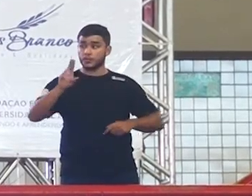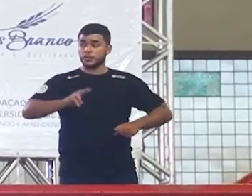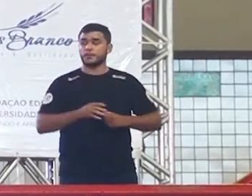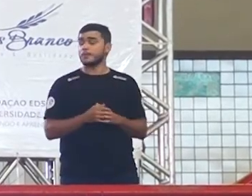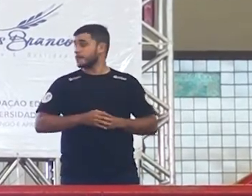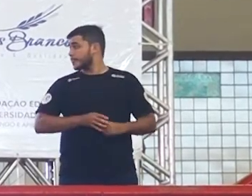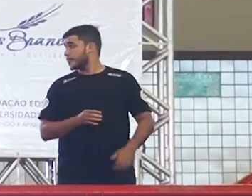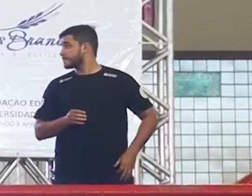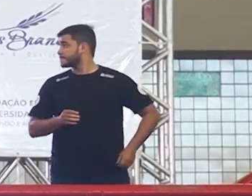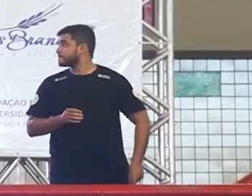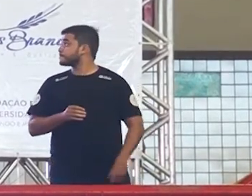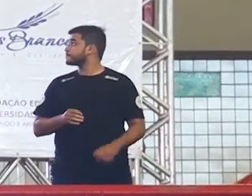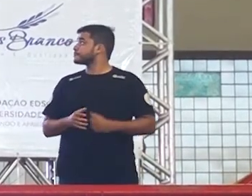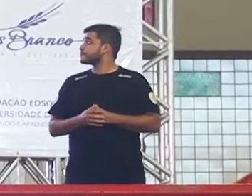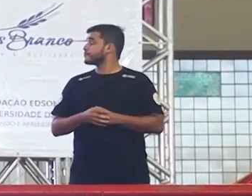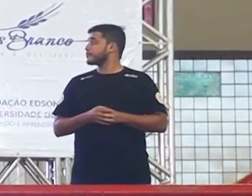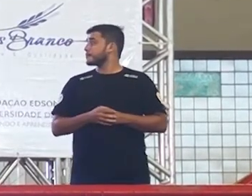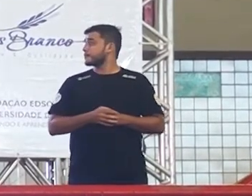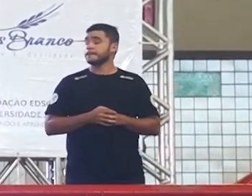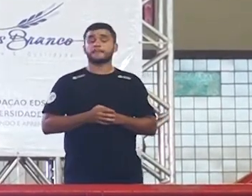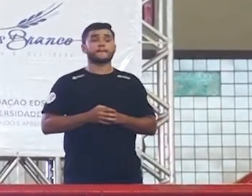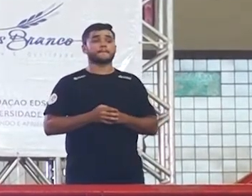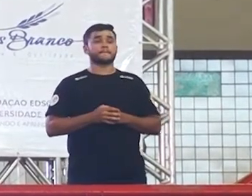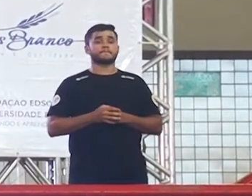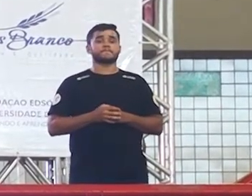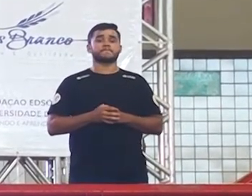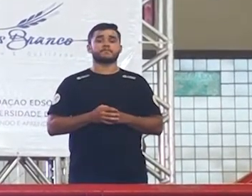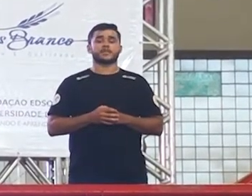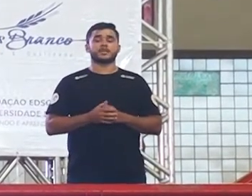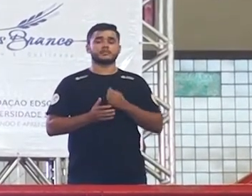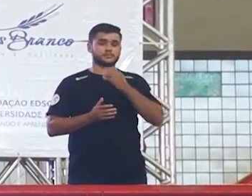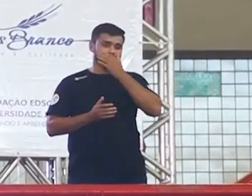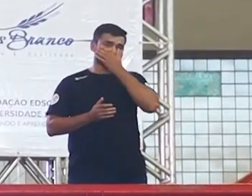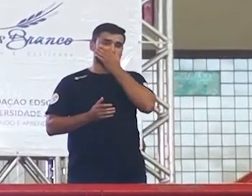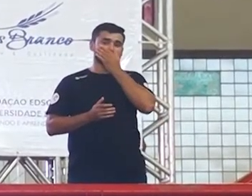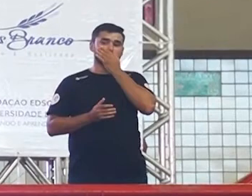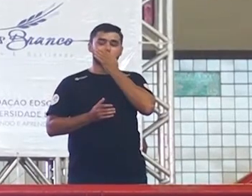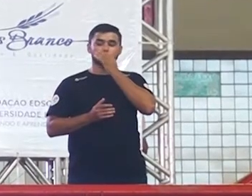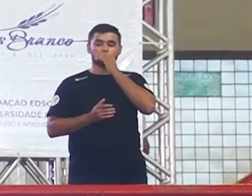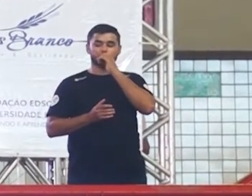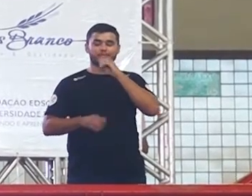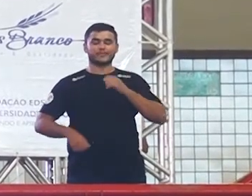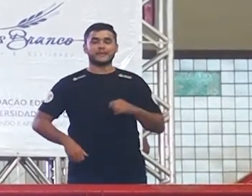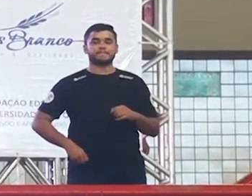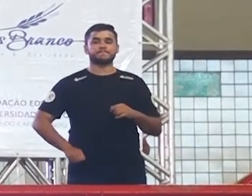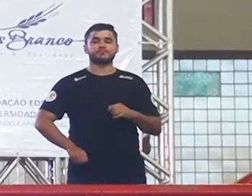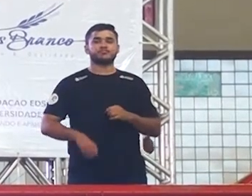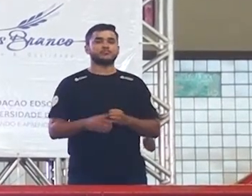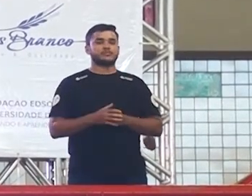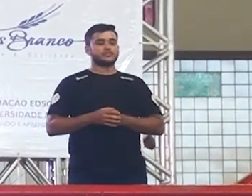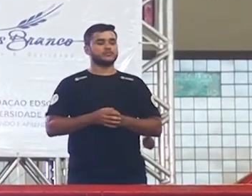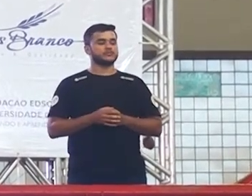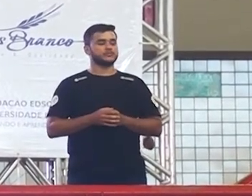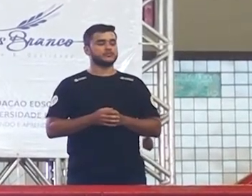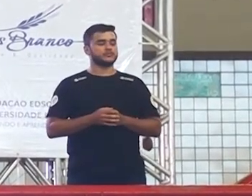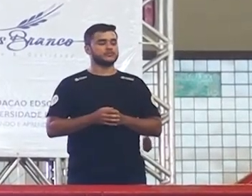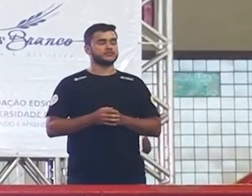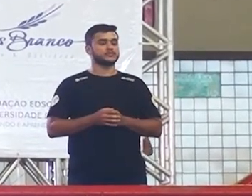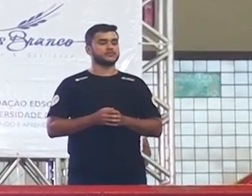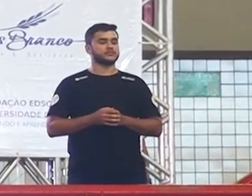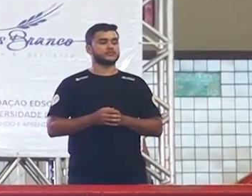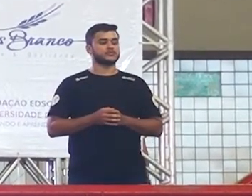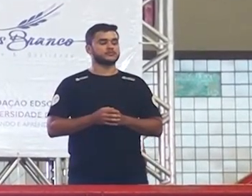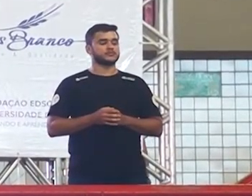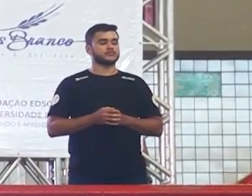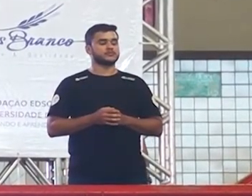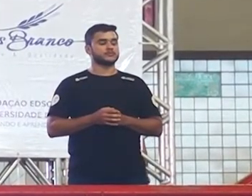Segurar mais 10 minutos da tua aula, ou tu tá no limite aí? Consegue segurar 10 minutos até 2h40, antes de tu terminar a tua aula?